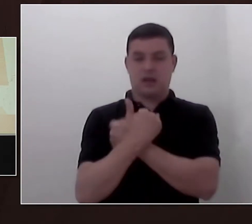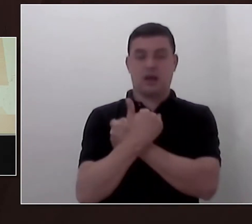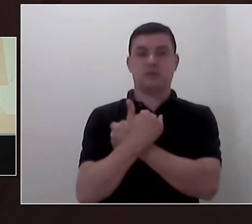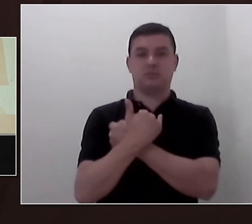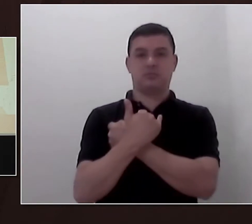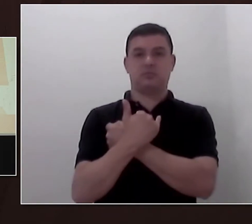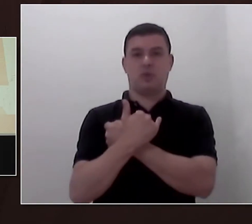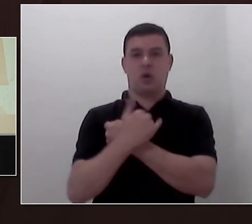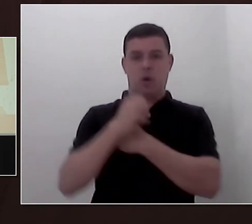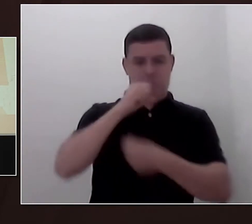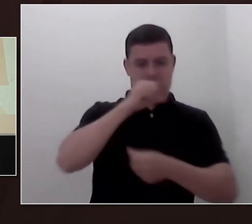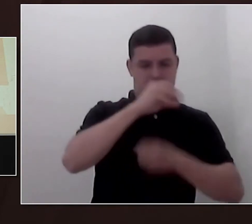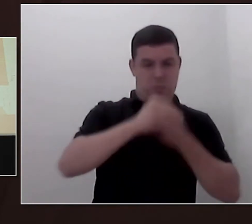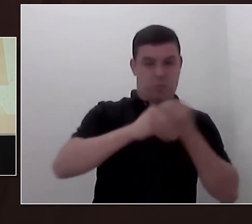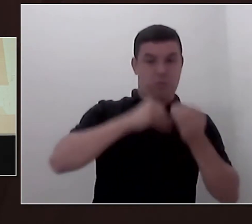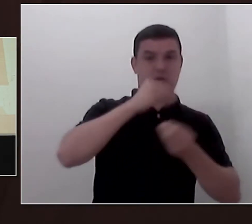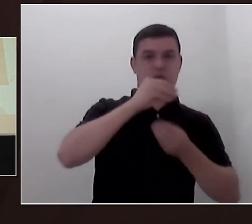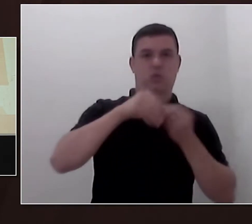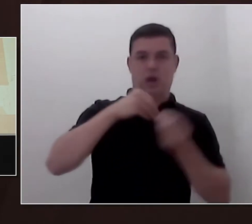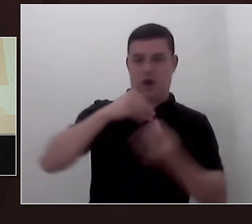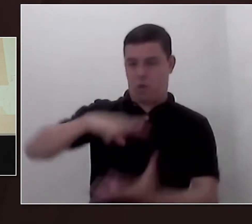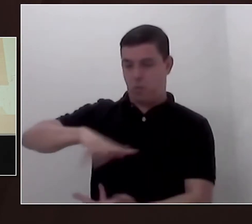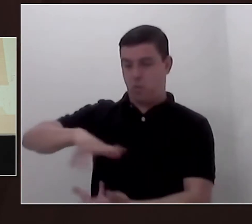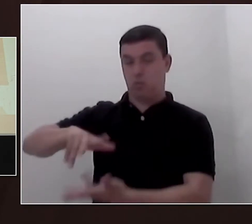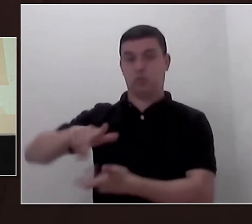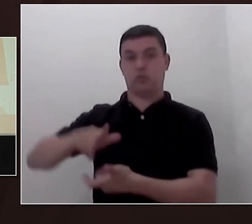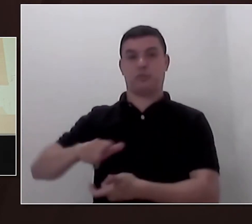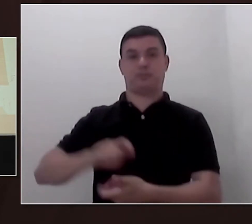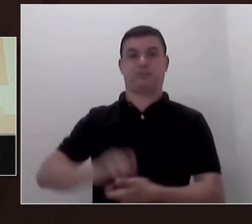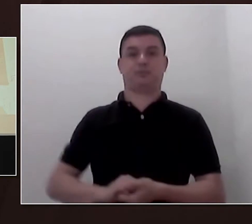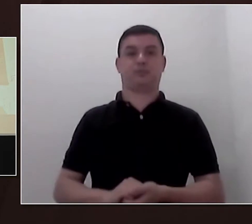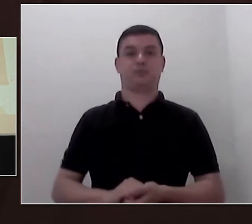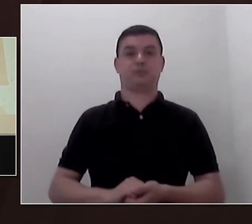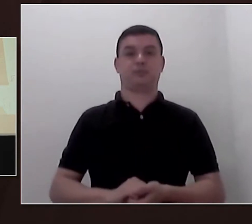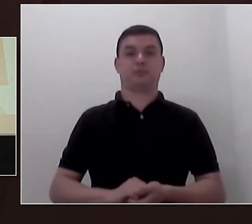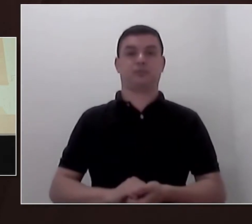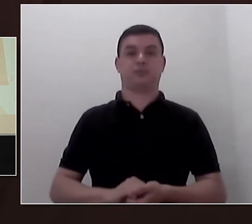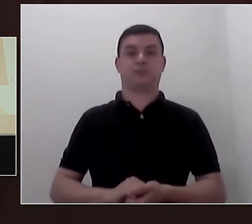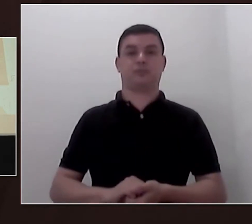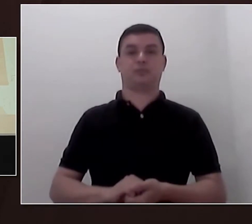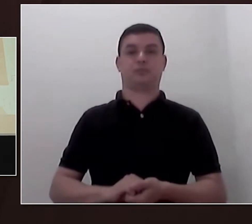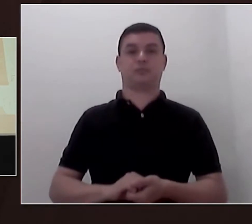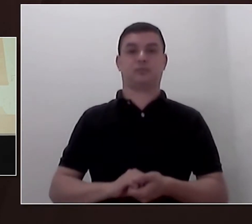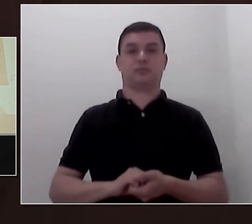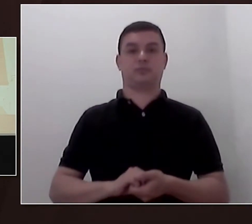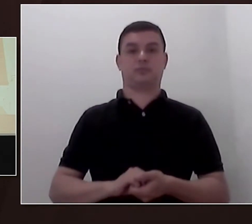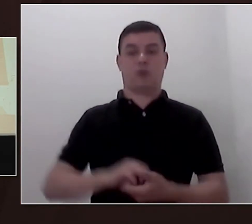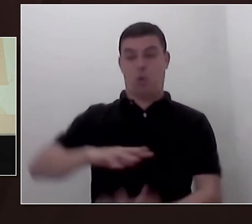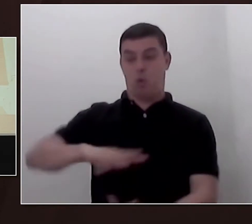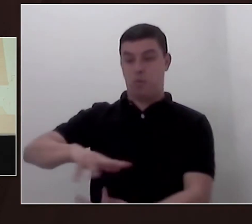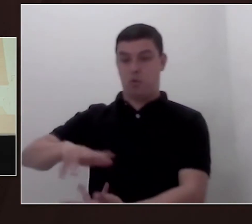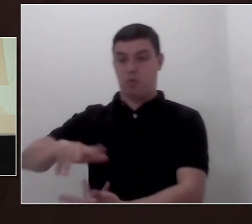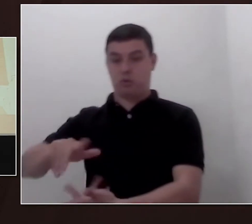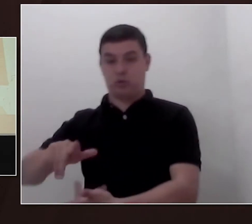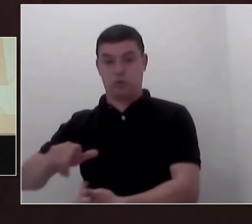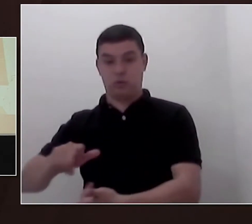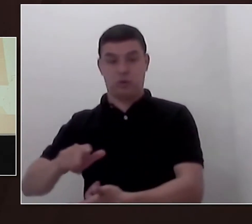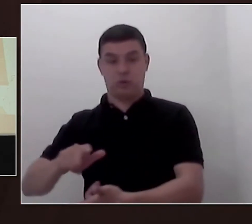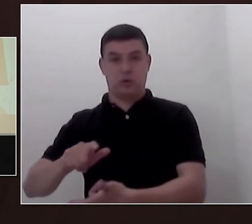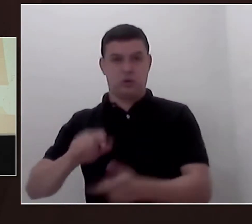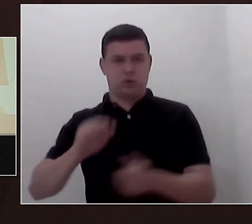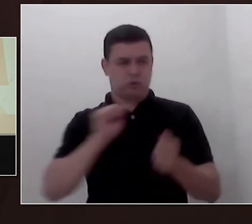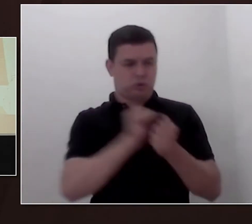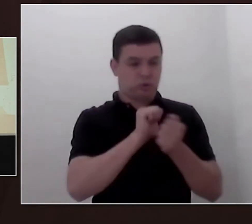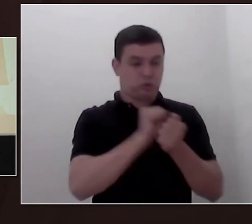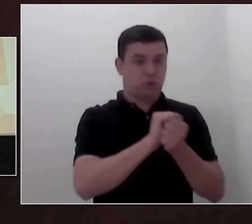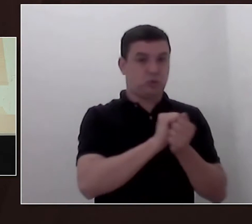clero da proteção deles, os levou a se associarem com o mundo, enganando-os com